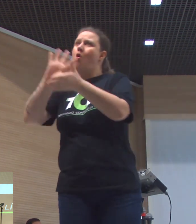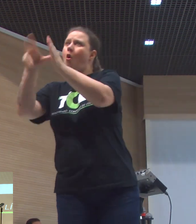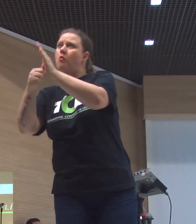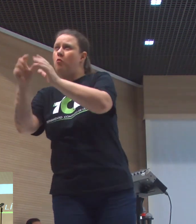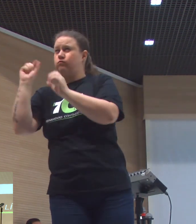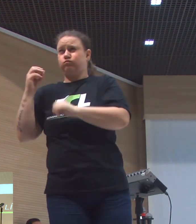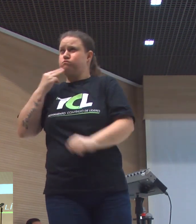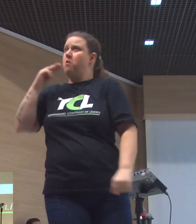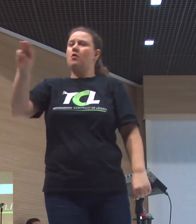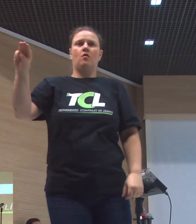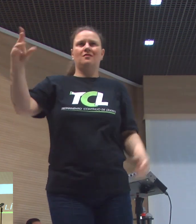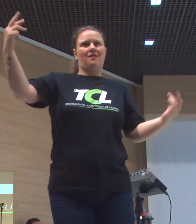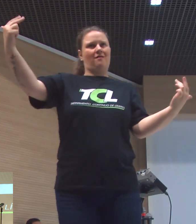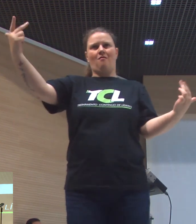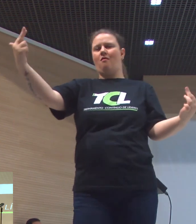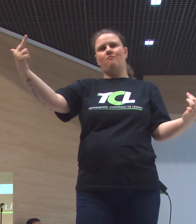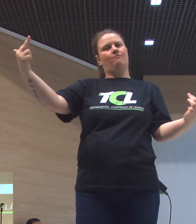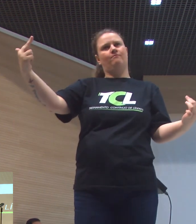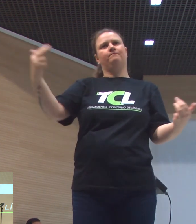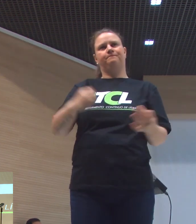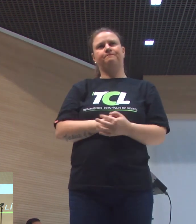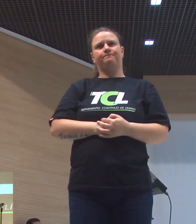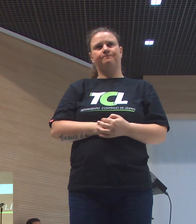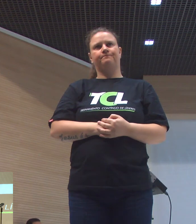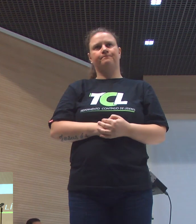a todos. Essa corrupção